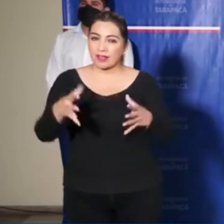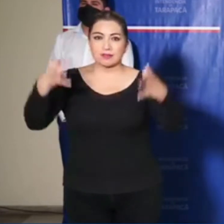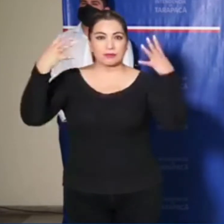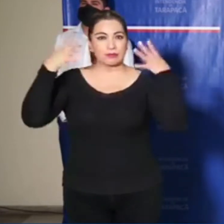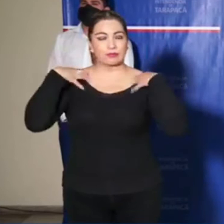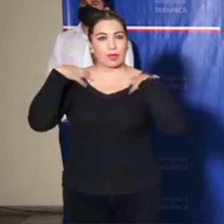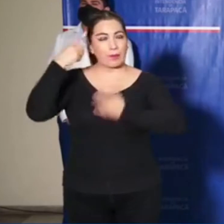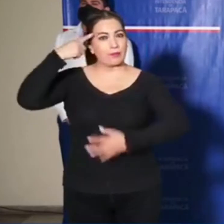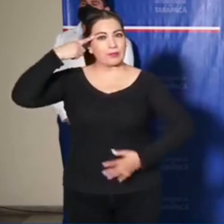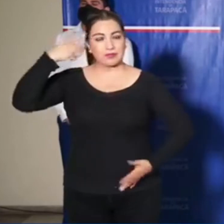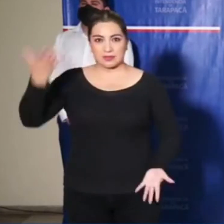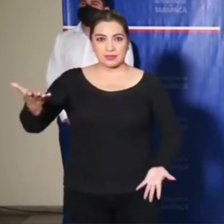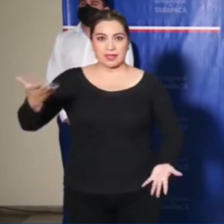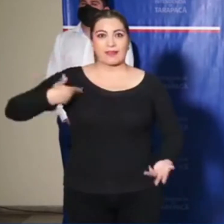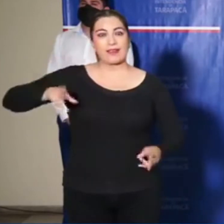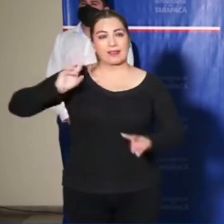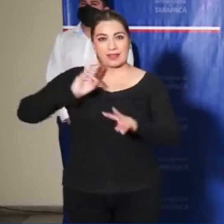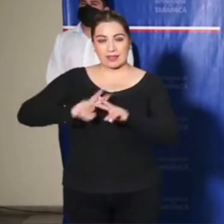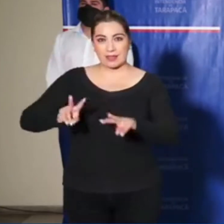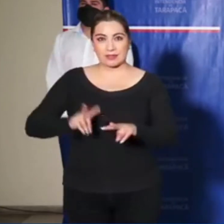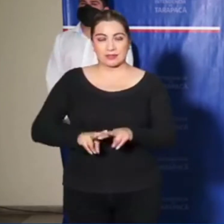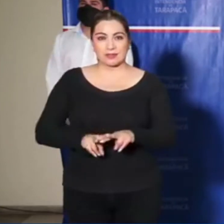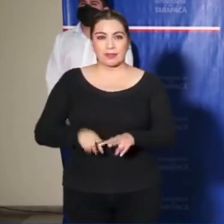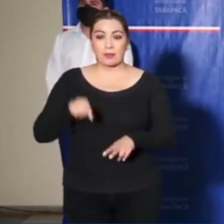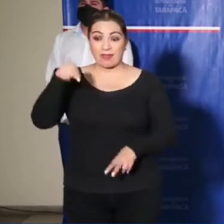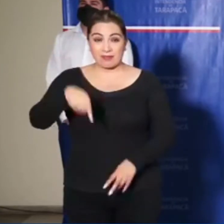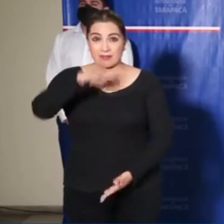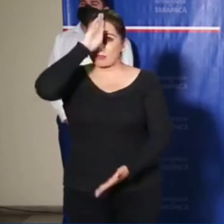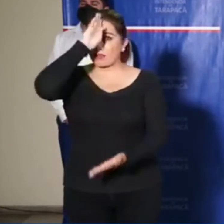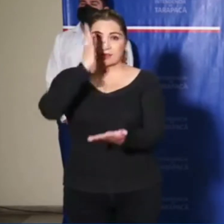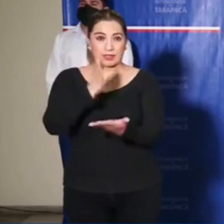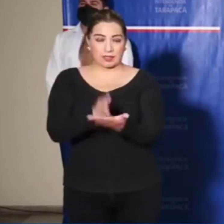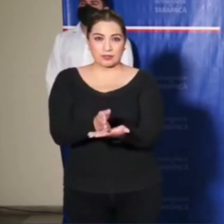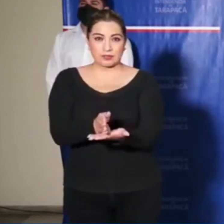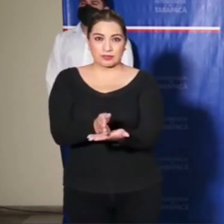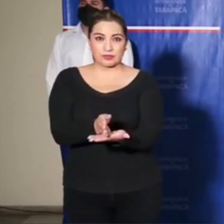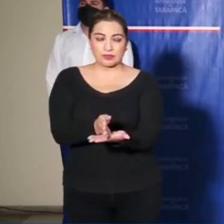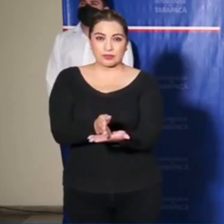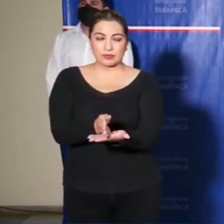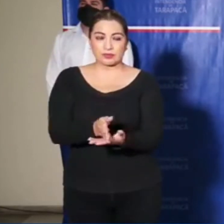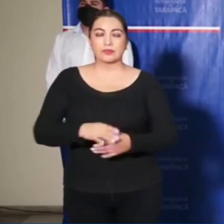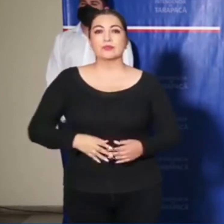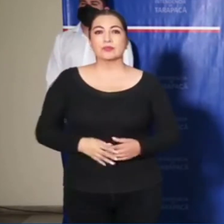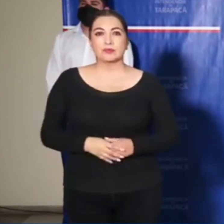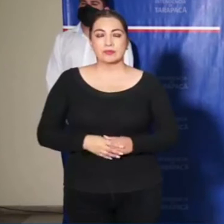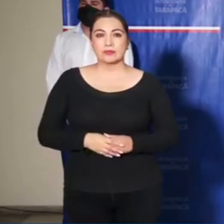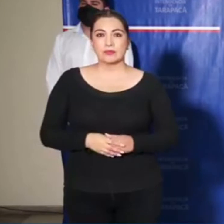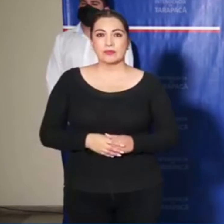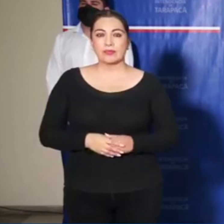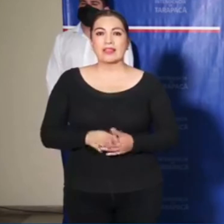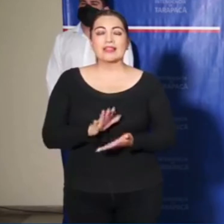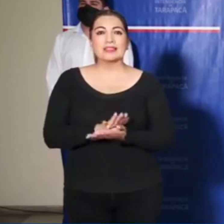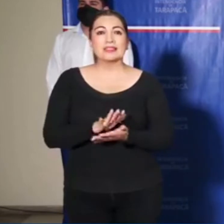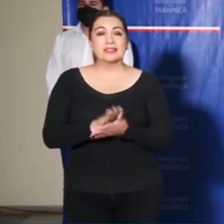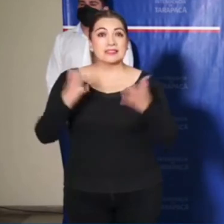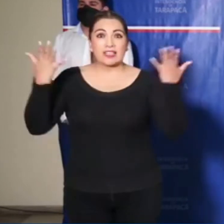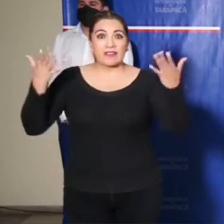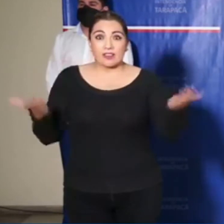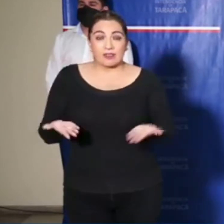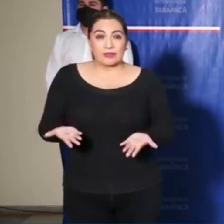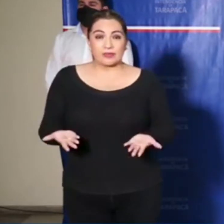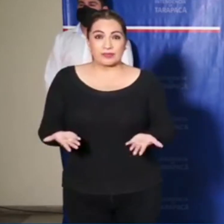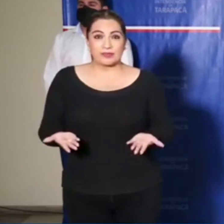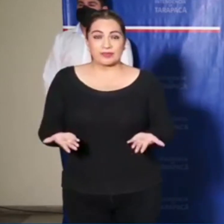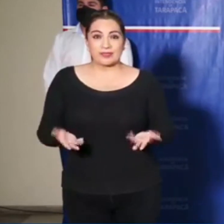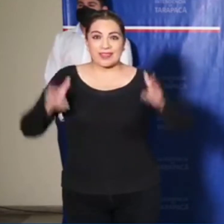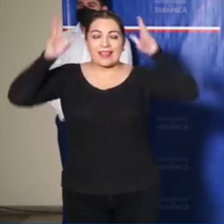y reflexión que han hecho para tomar esta decisión, que es, ¿no es cierto?, celebrar esta,